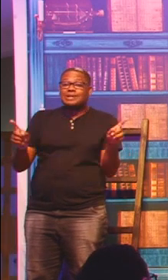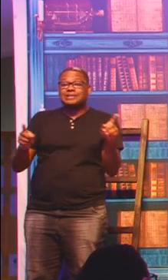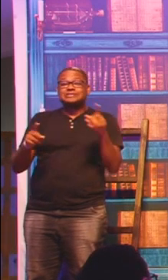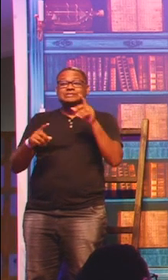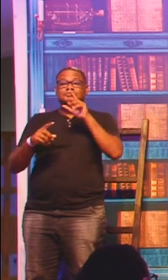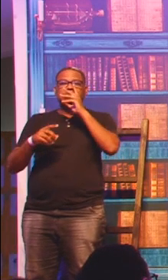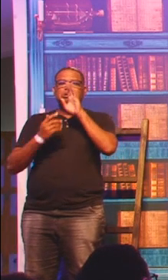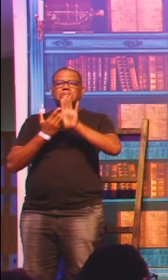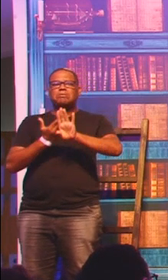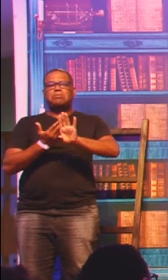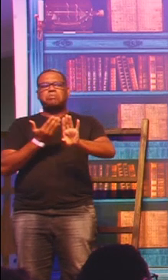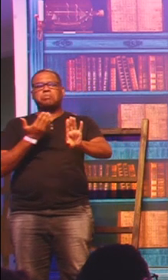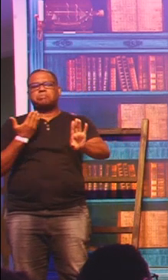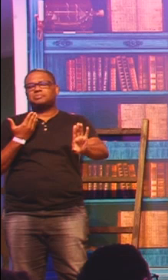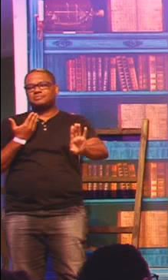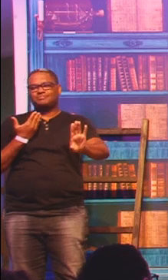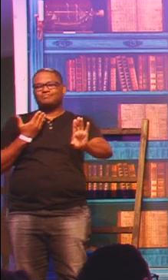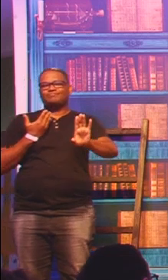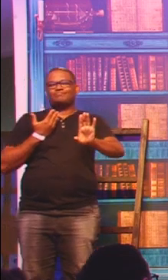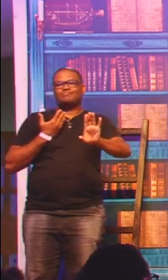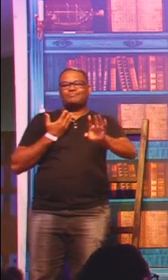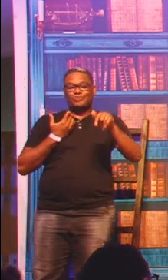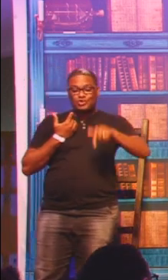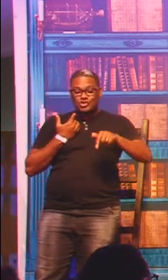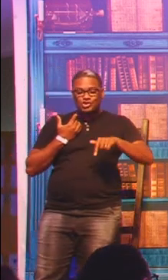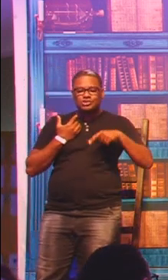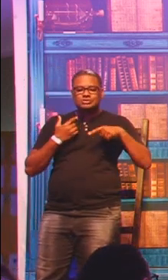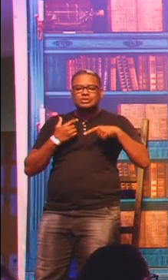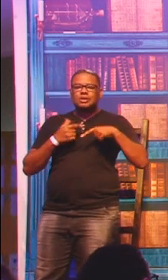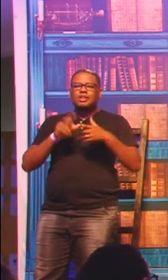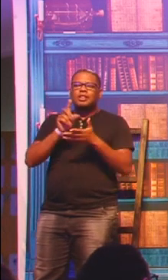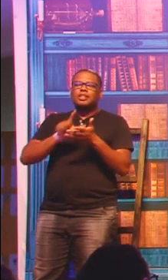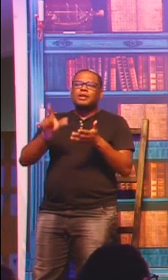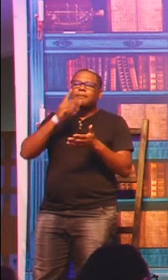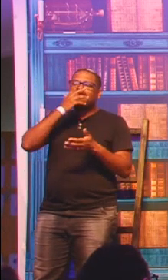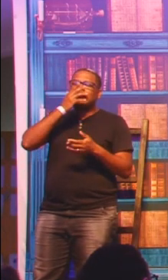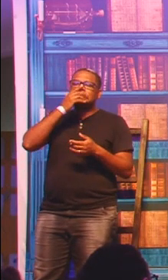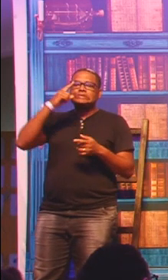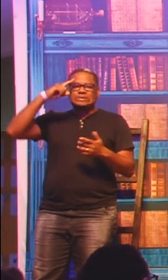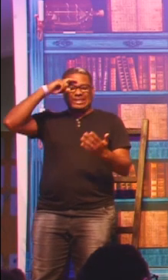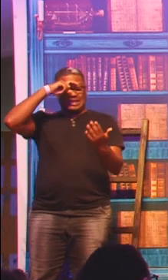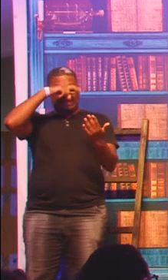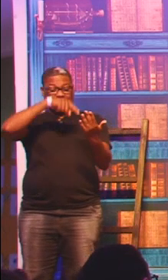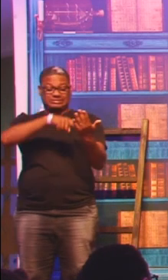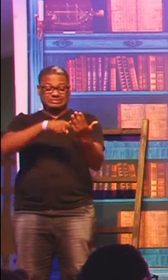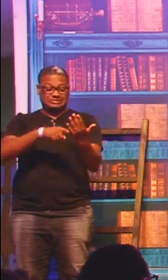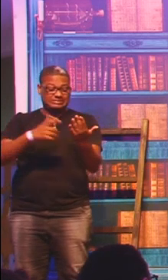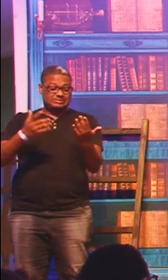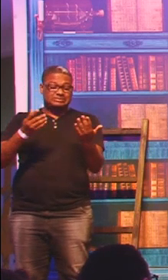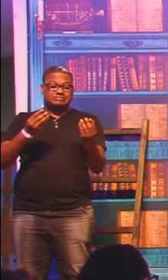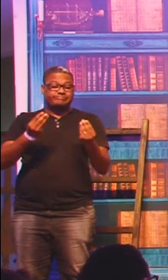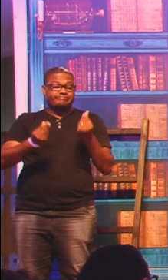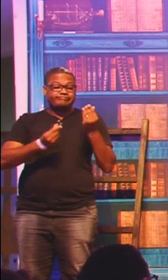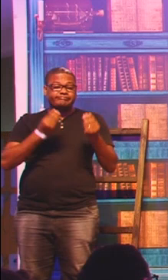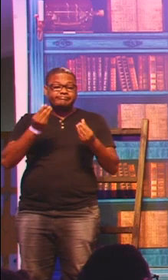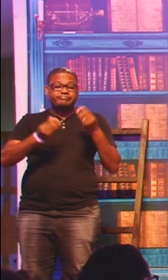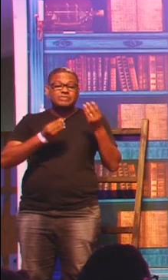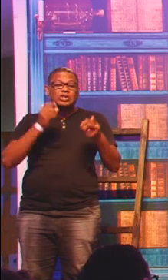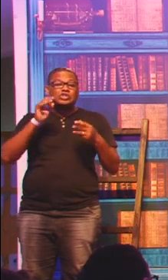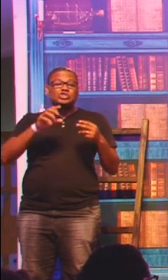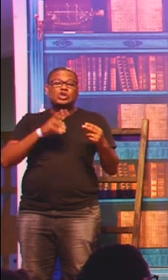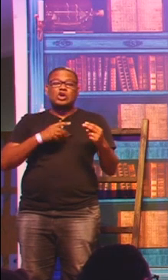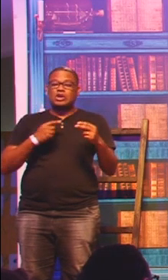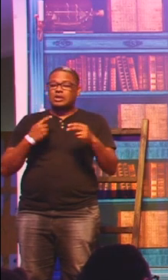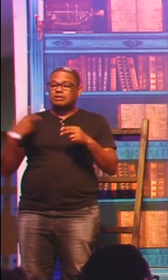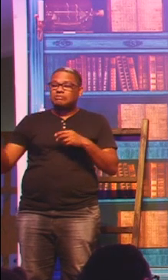se afastou. A literatura brasileira contemporânea ficou como se fosse uma literatura difícil, uma literatura que só é lida pelos seus